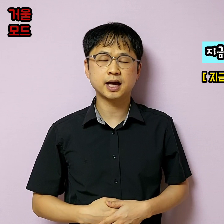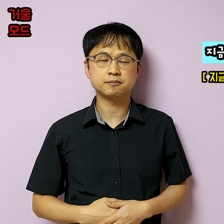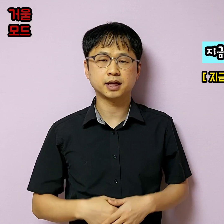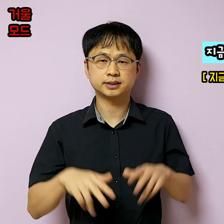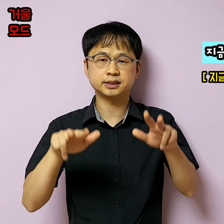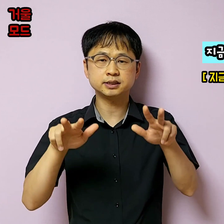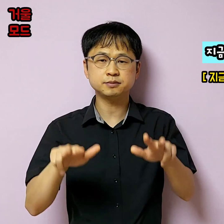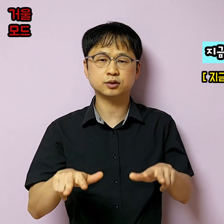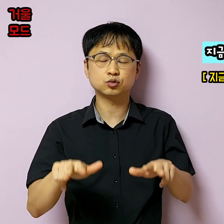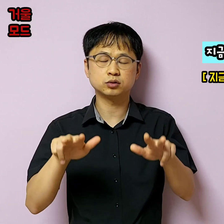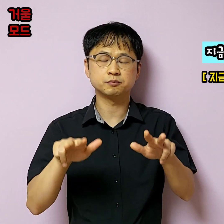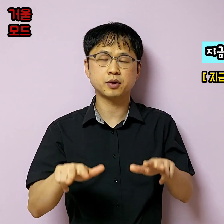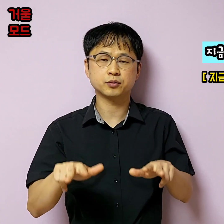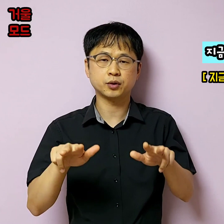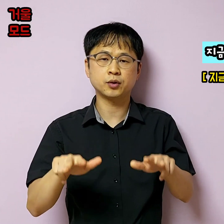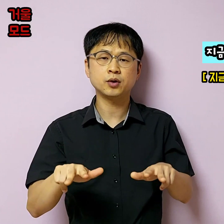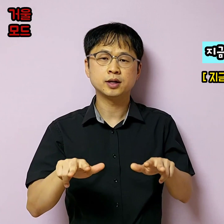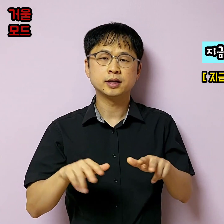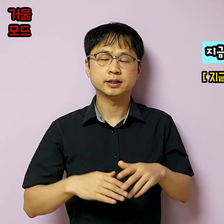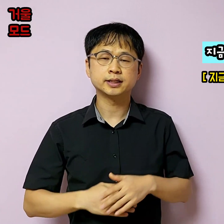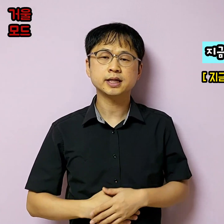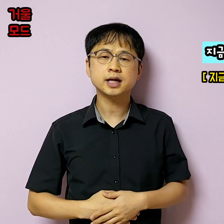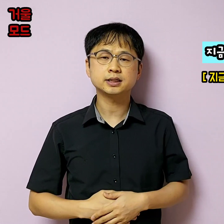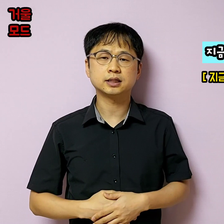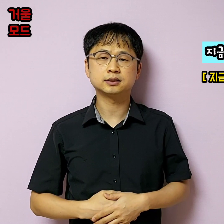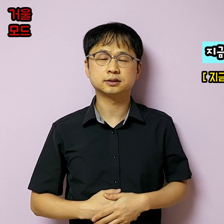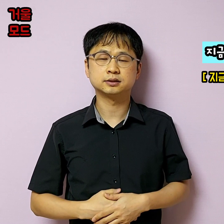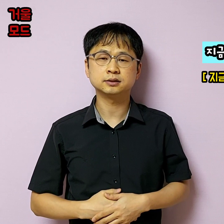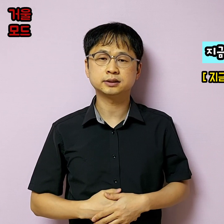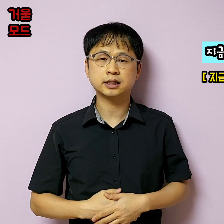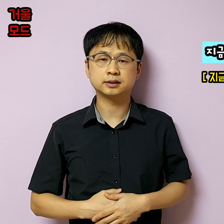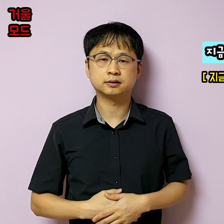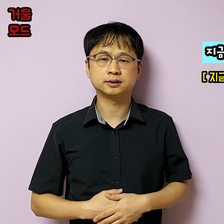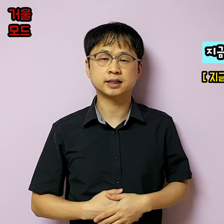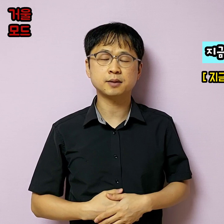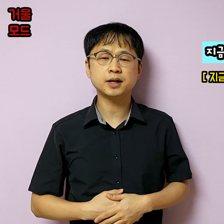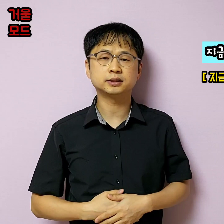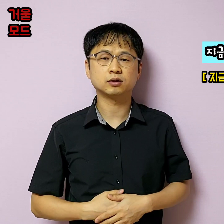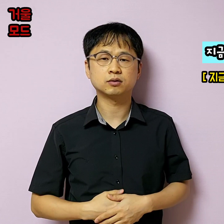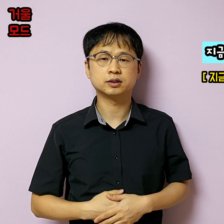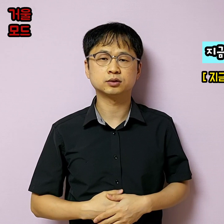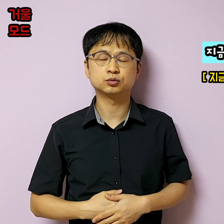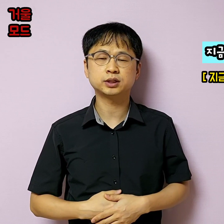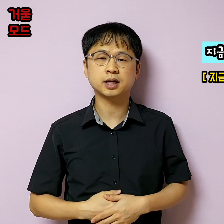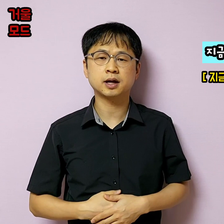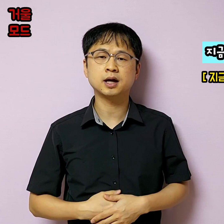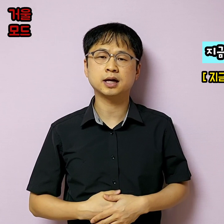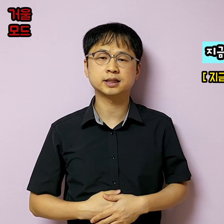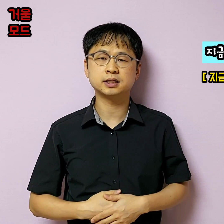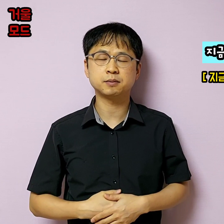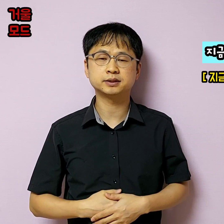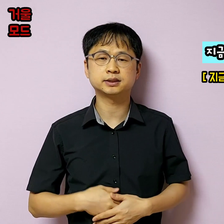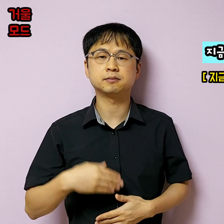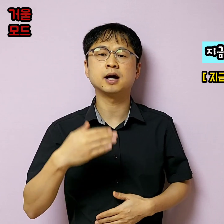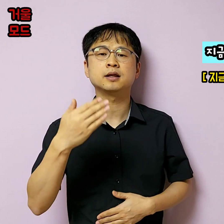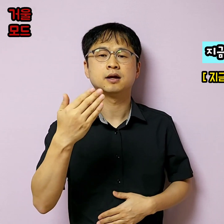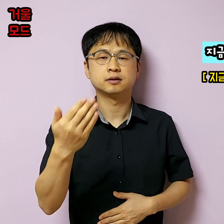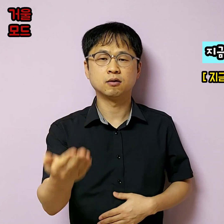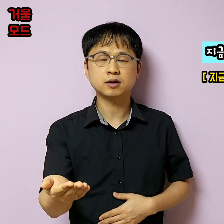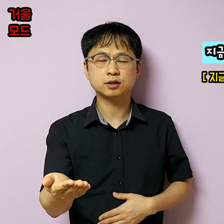입니다. 지금이란 수어는 배웠고요. 내 생각이 나는 것은 상대방이죠. 그래서 주체가 가사에는 빠져있지만 너라는